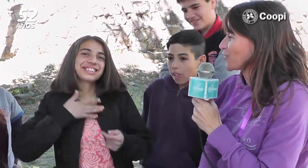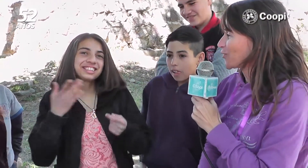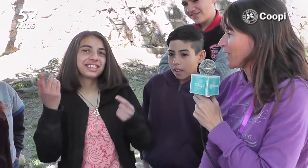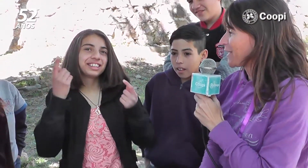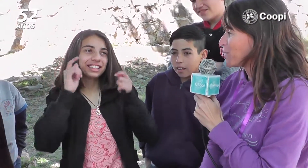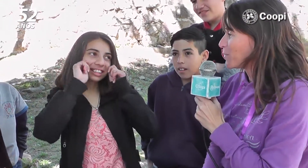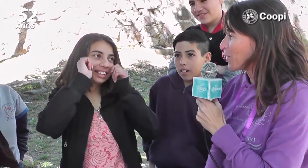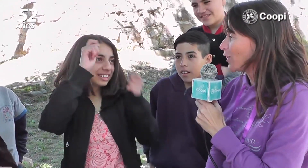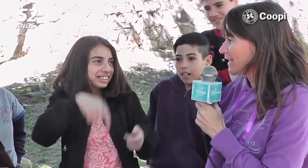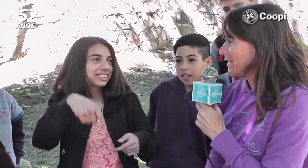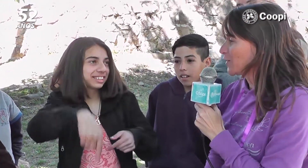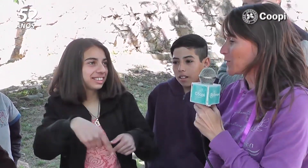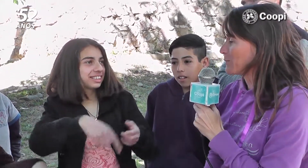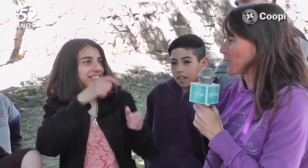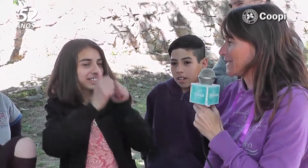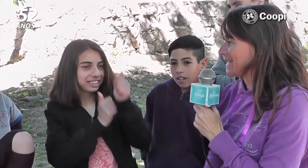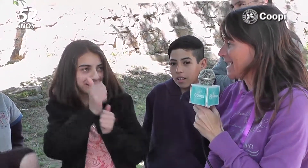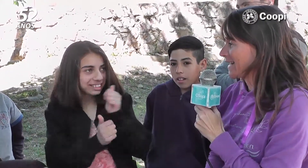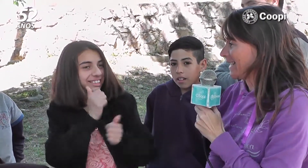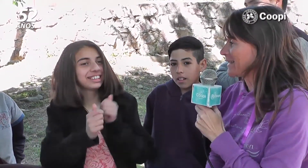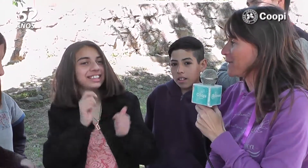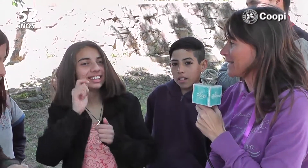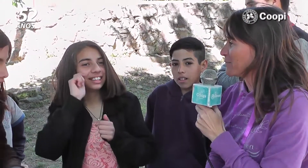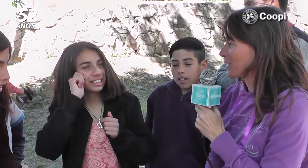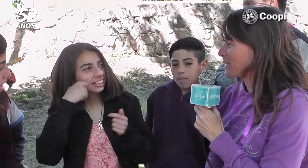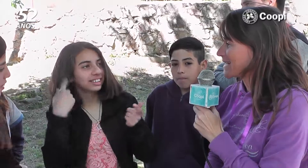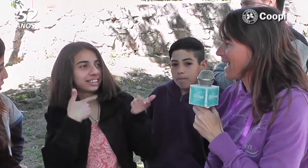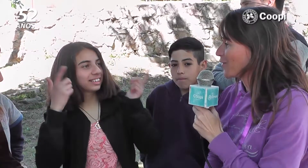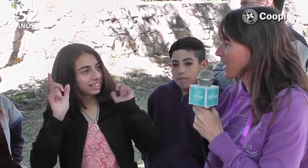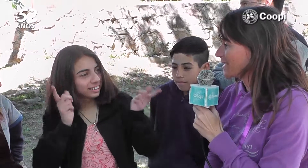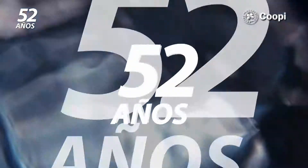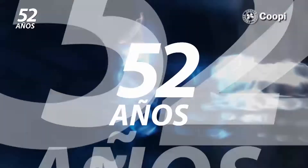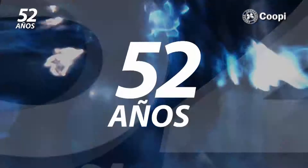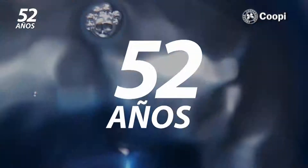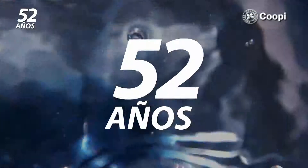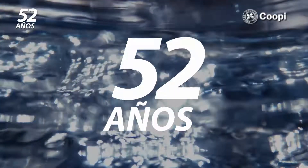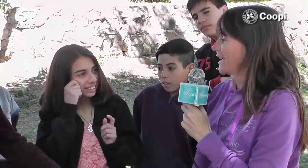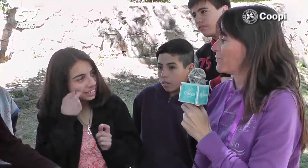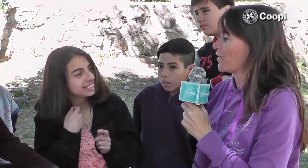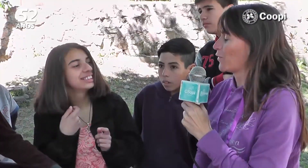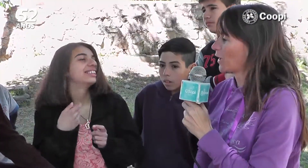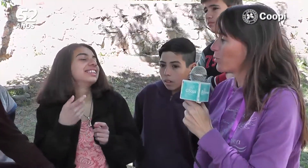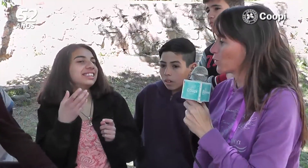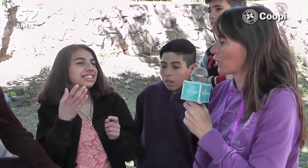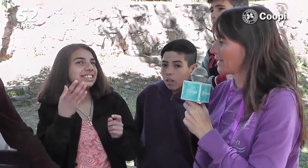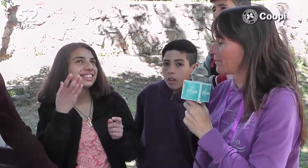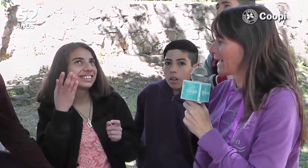Nosotros estamos muy contentos por visitar esta planta potabilizadora. Hemos disfrutado mucho de esta